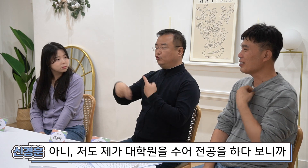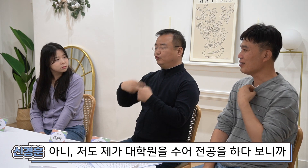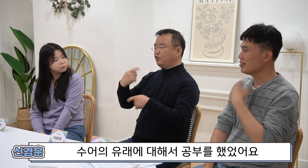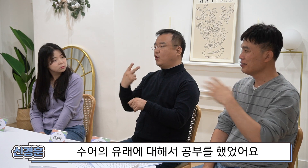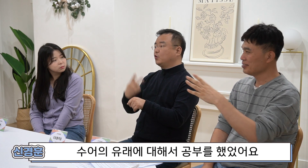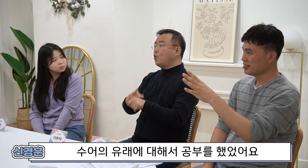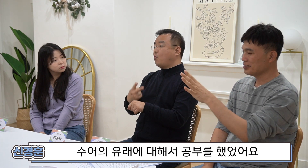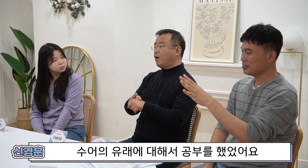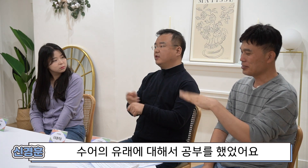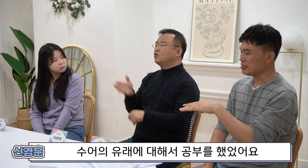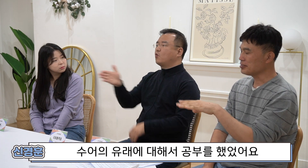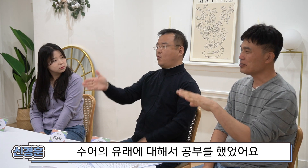보니까 그